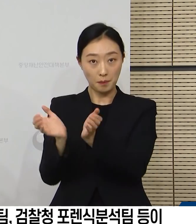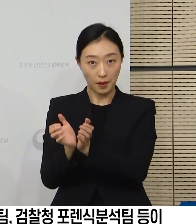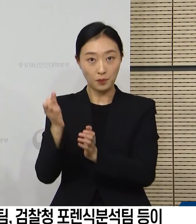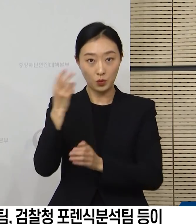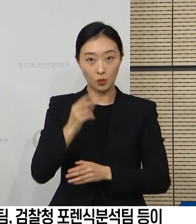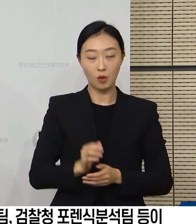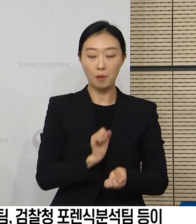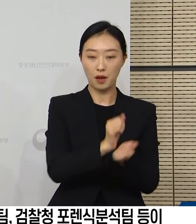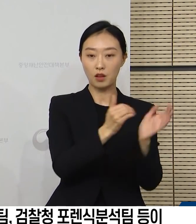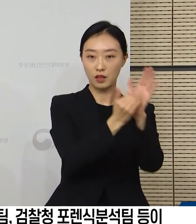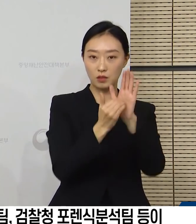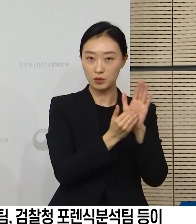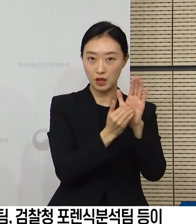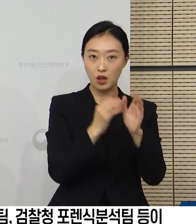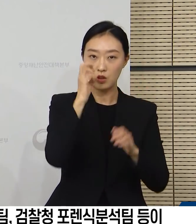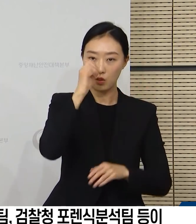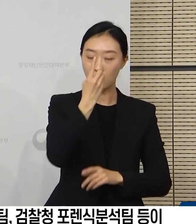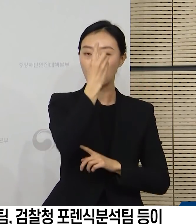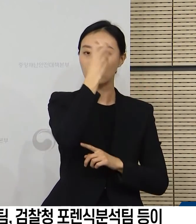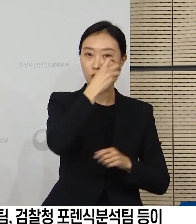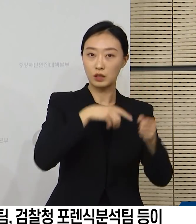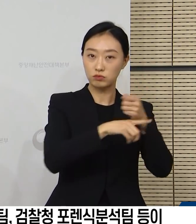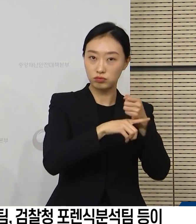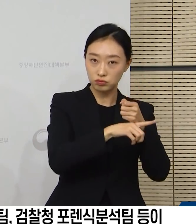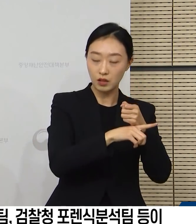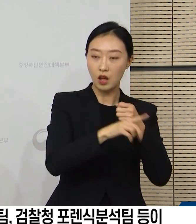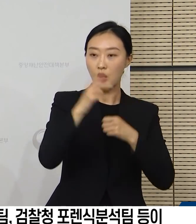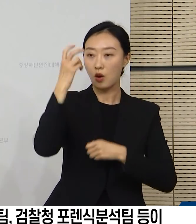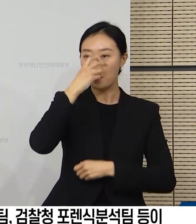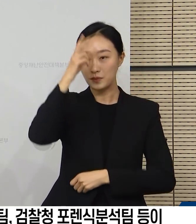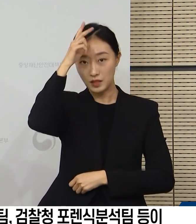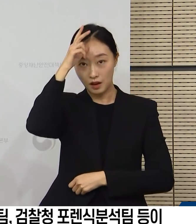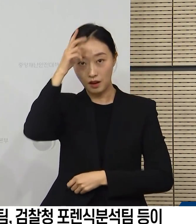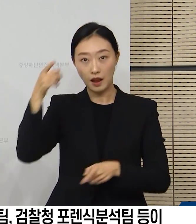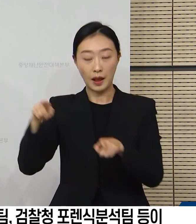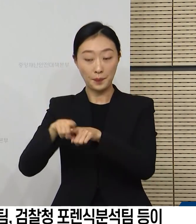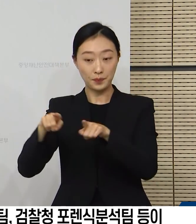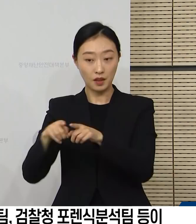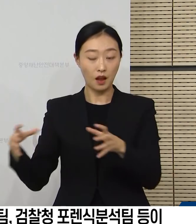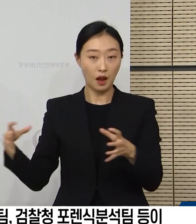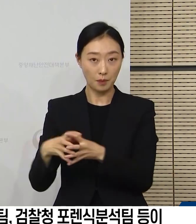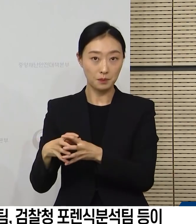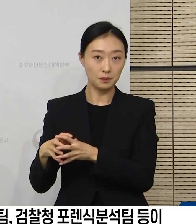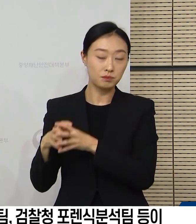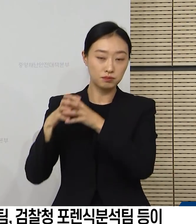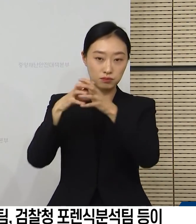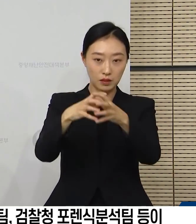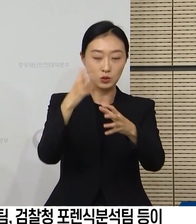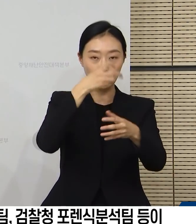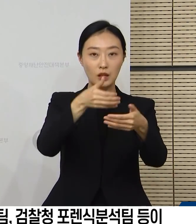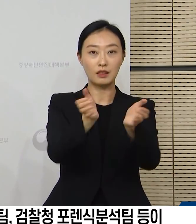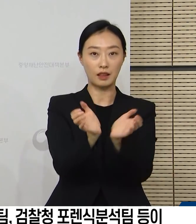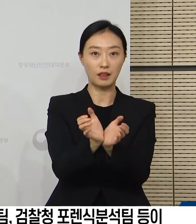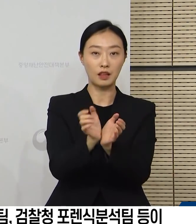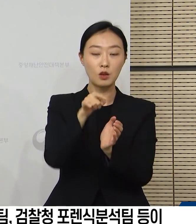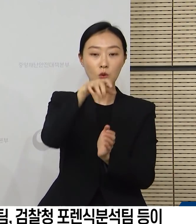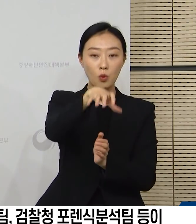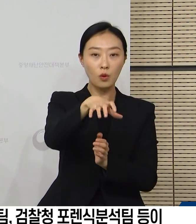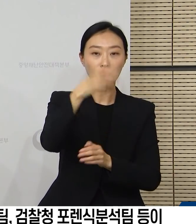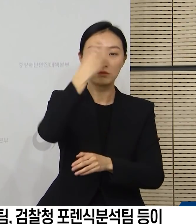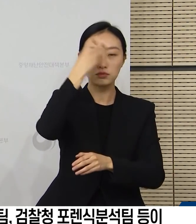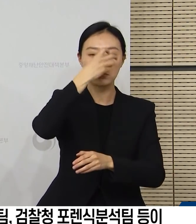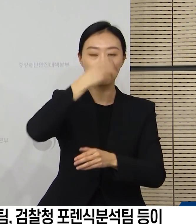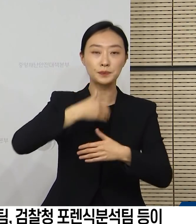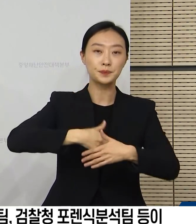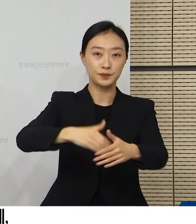방역대책본부의 역학조사팀, 검찰청 포렌식 분석팀 등이 합동으로 조사단을 구성하여 현장 조사에